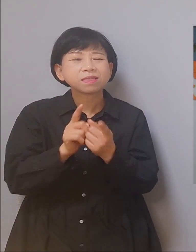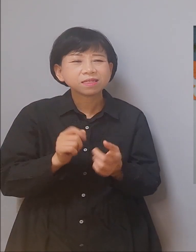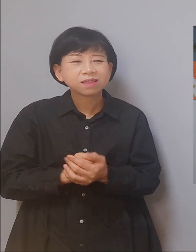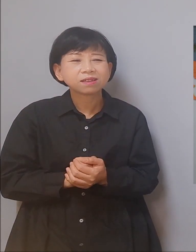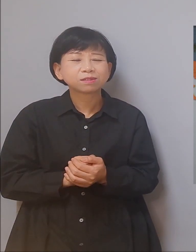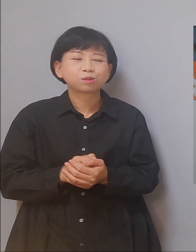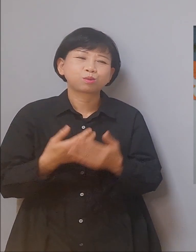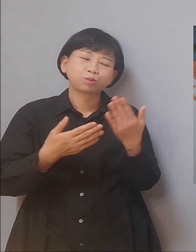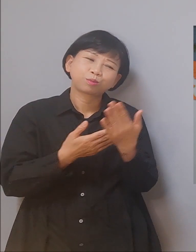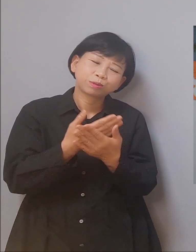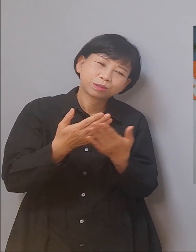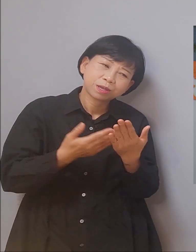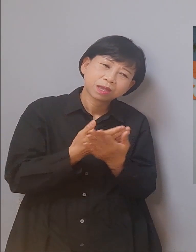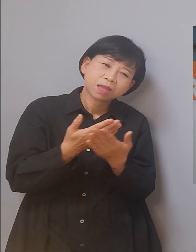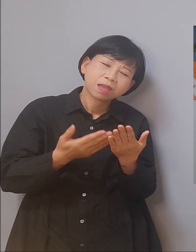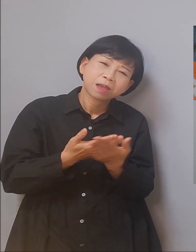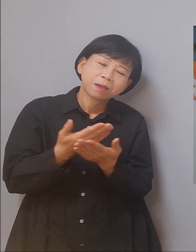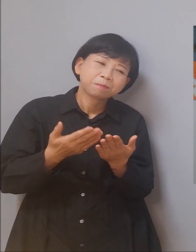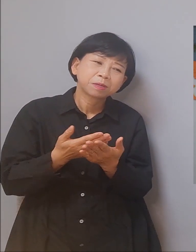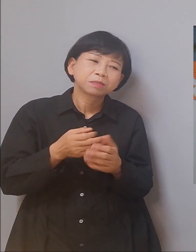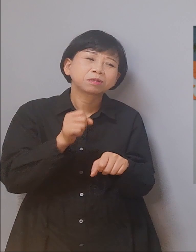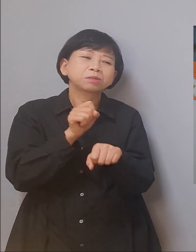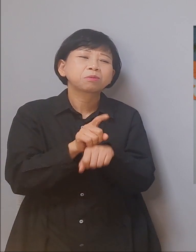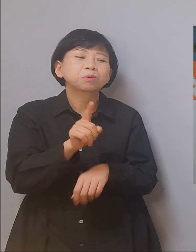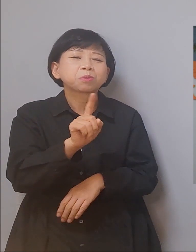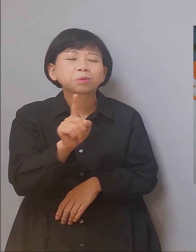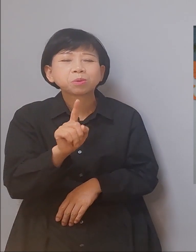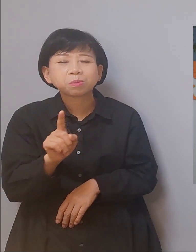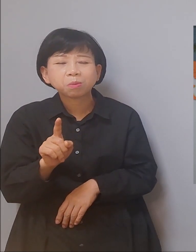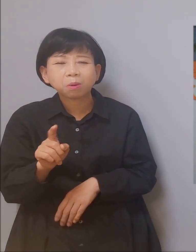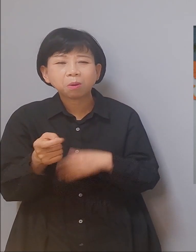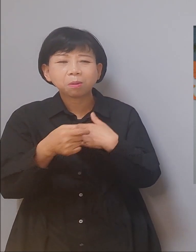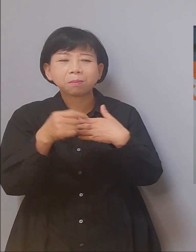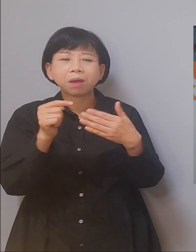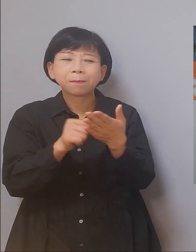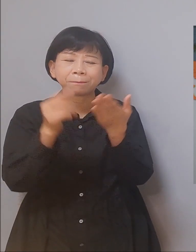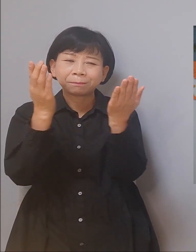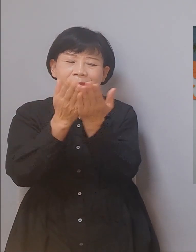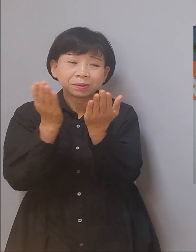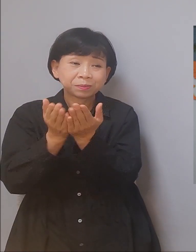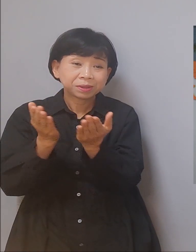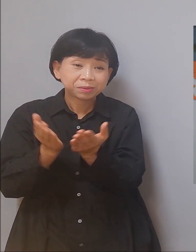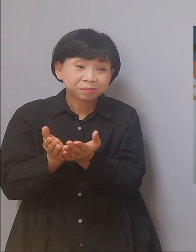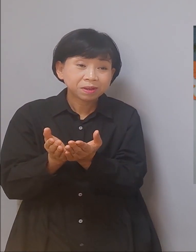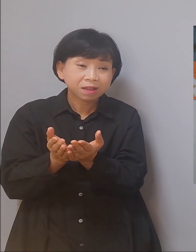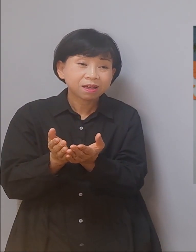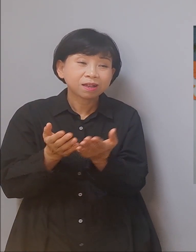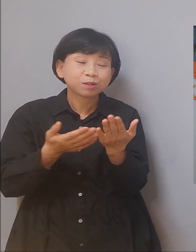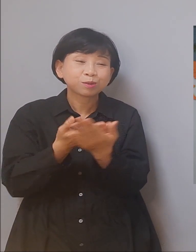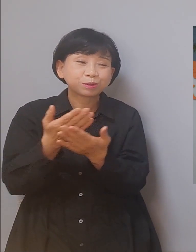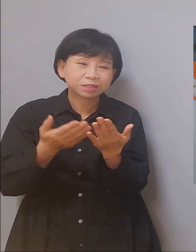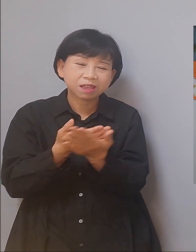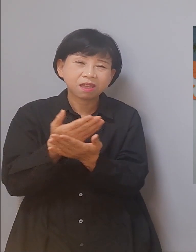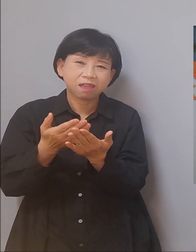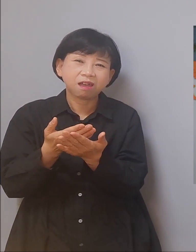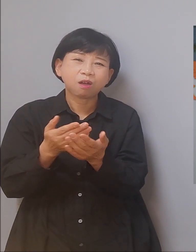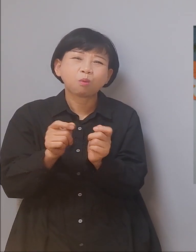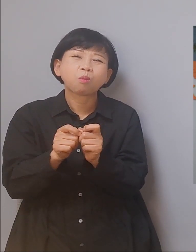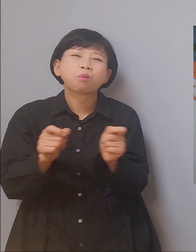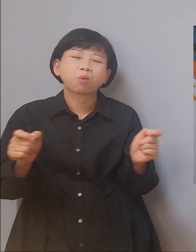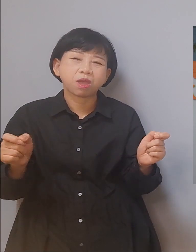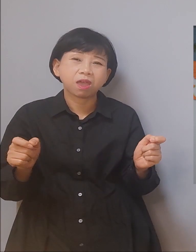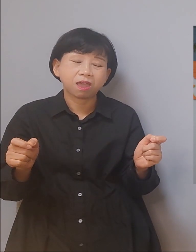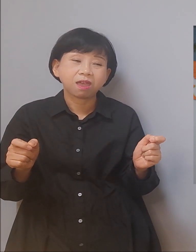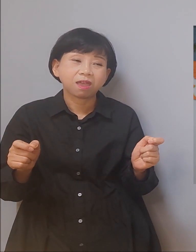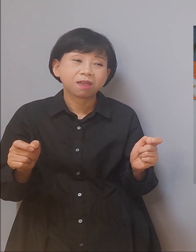장단점과 또 성격들을 파악하기 시작하죠. 둘이 마음이 맞아서 사귀기 시작합니다. 여러 날 동안 만남을 가지다